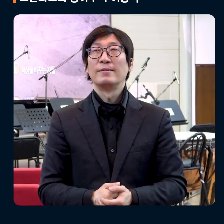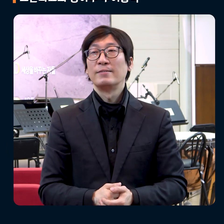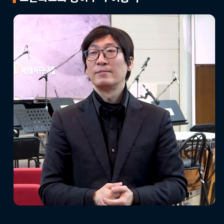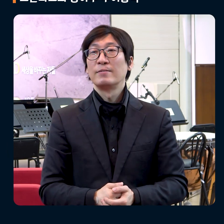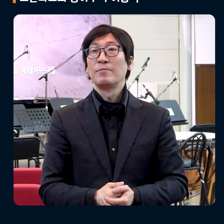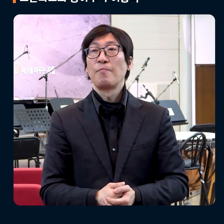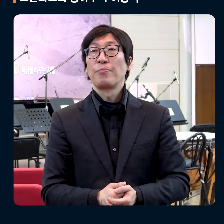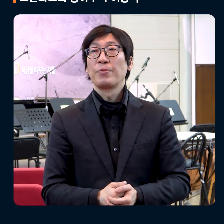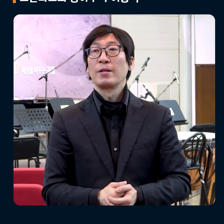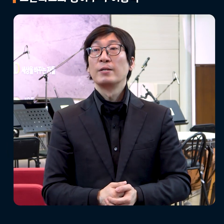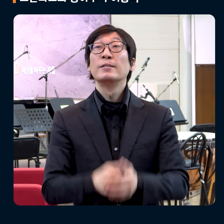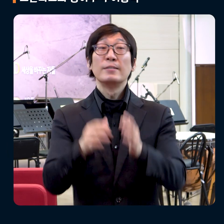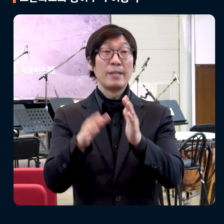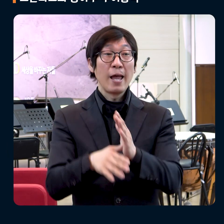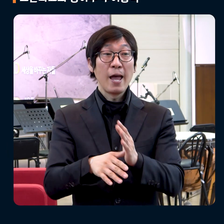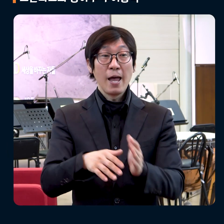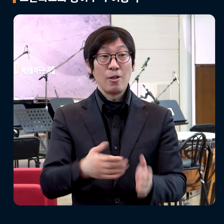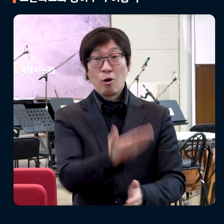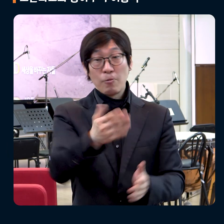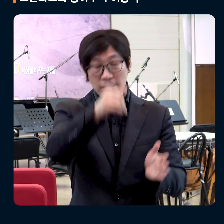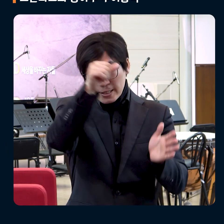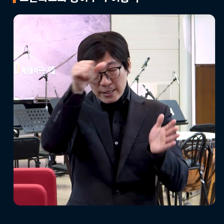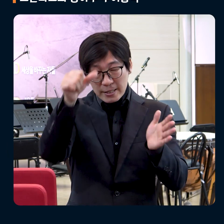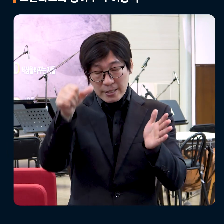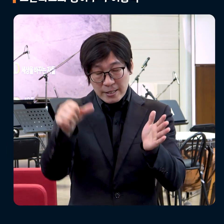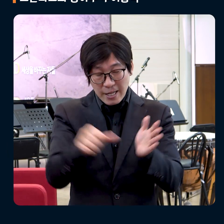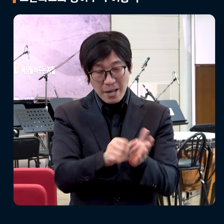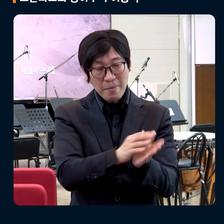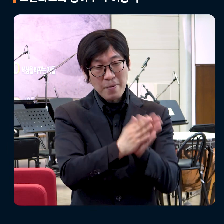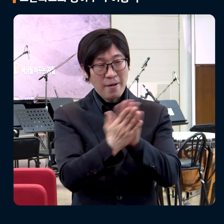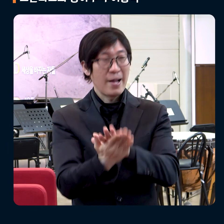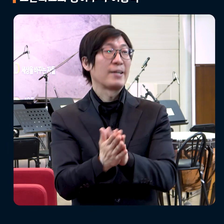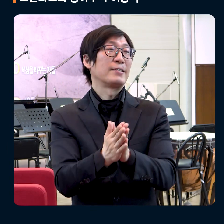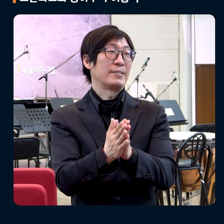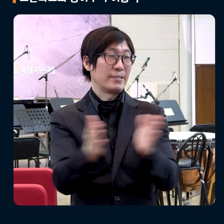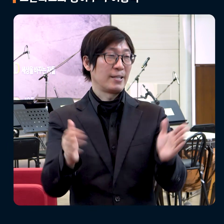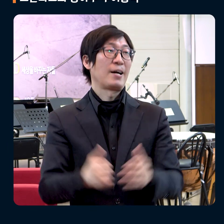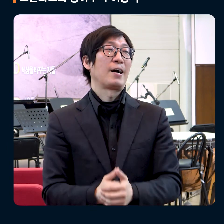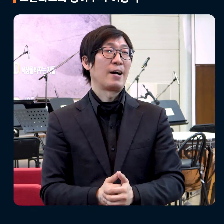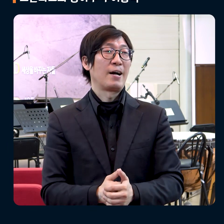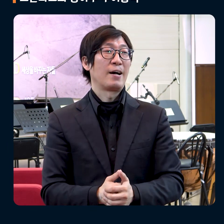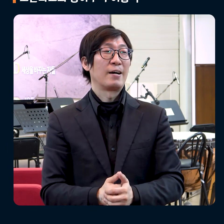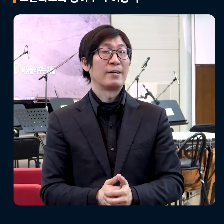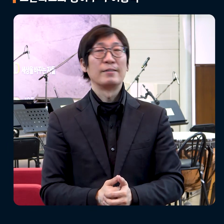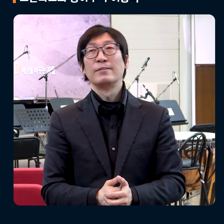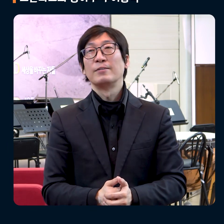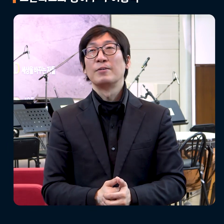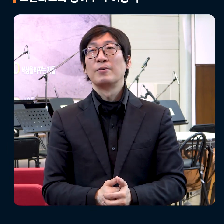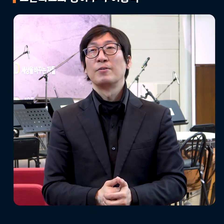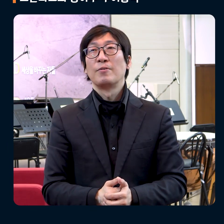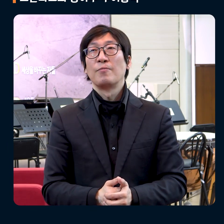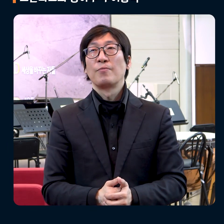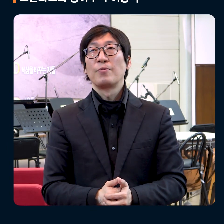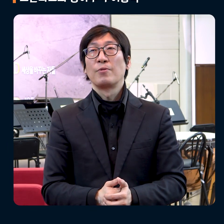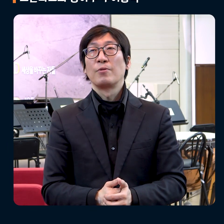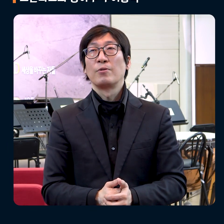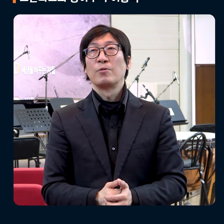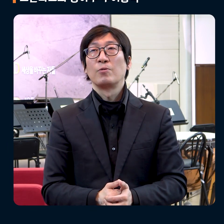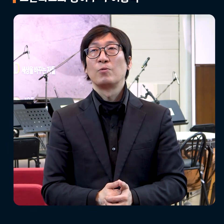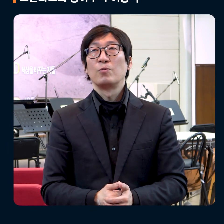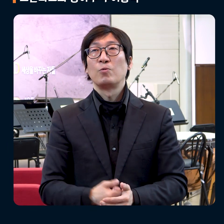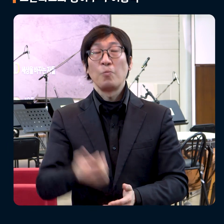정말 중요합니다. 그때 인생이 여러분 바뀌고 그때 막 변화가 일어나는